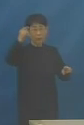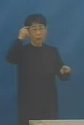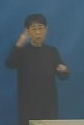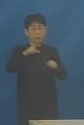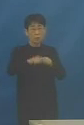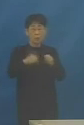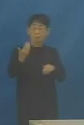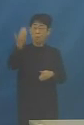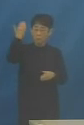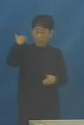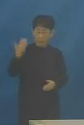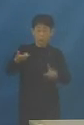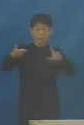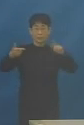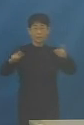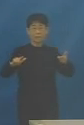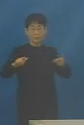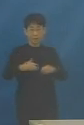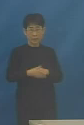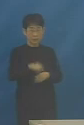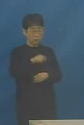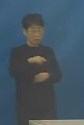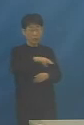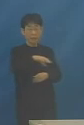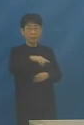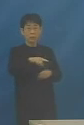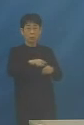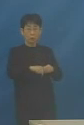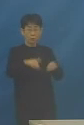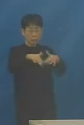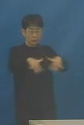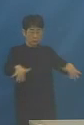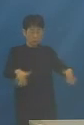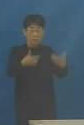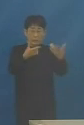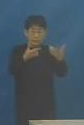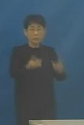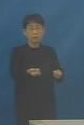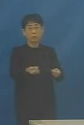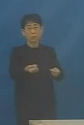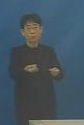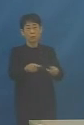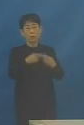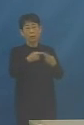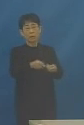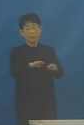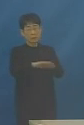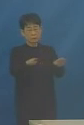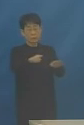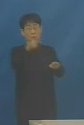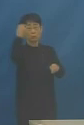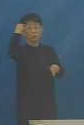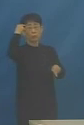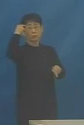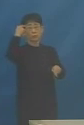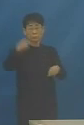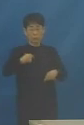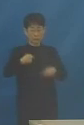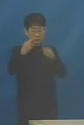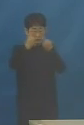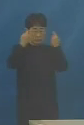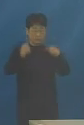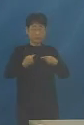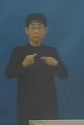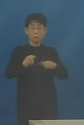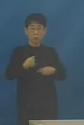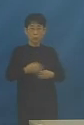とはまた違ってですねその辺のあの仕組みはもう導入されたんではないかと思います私自身もあの